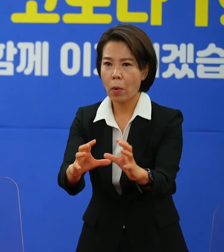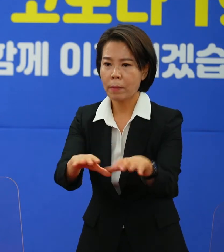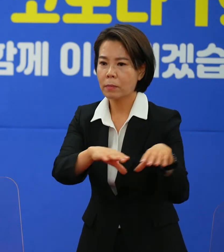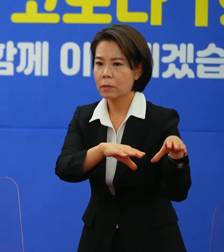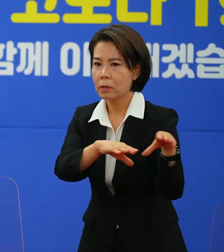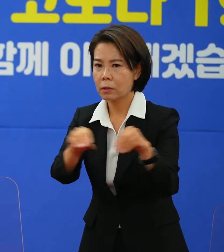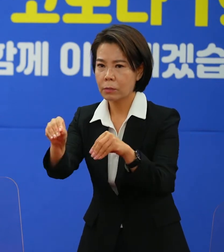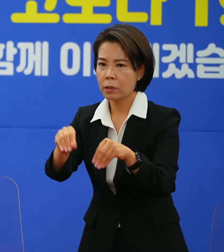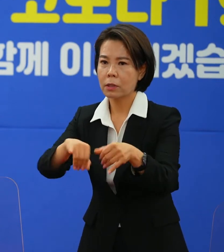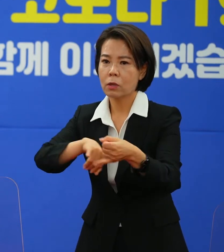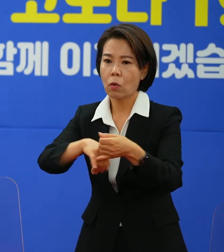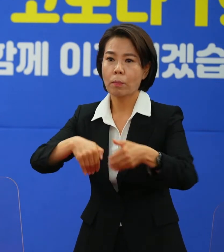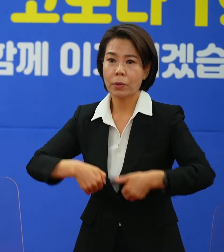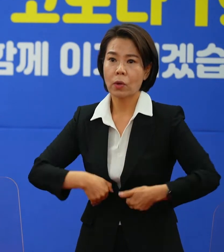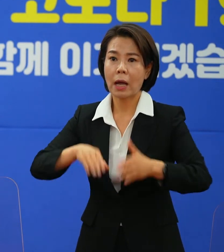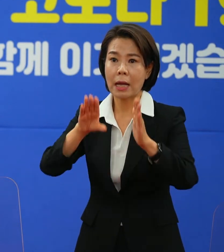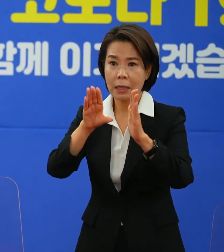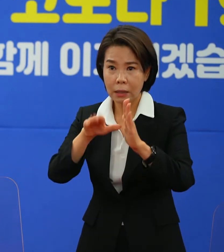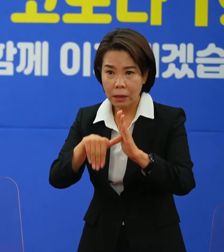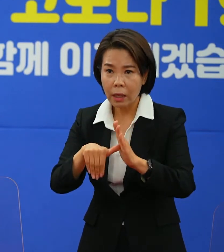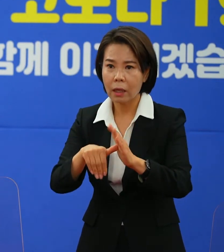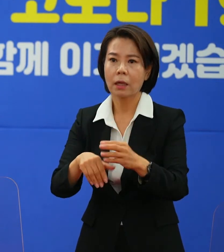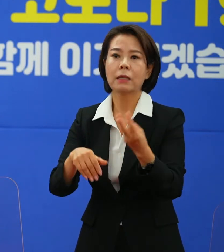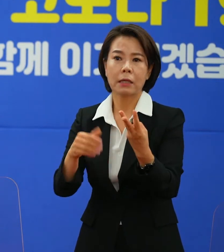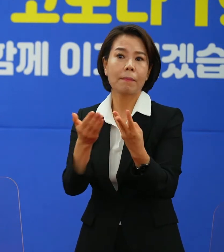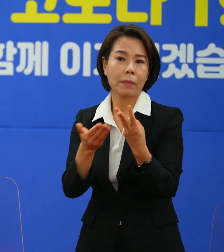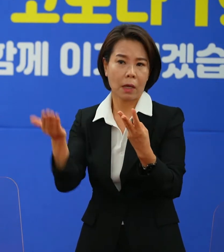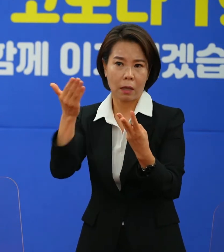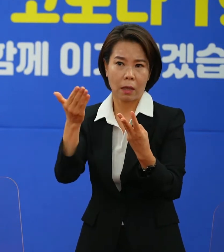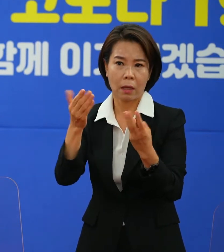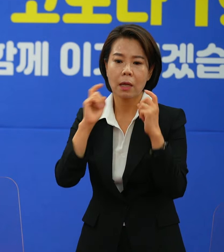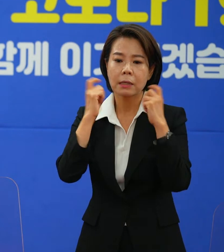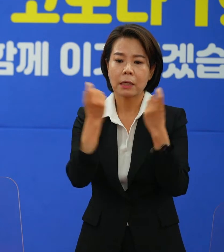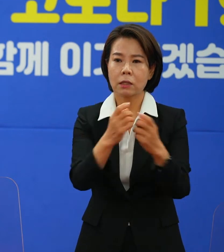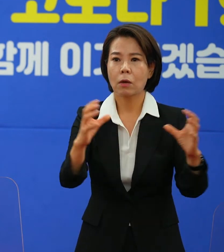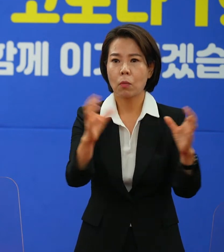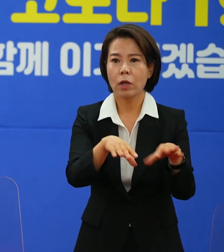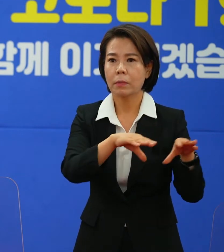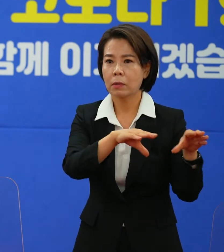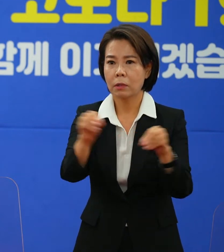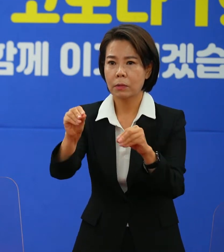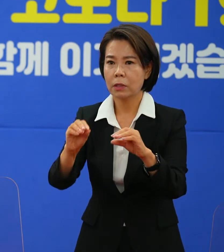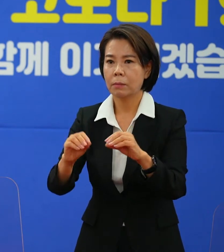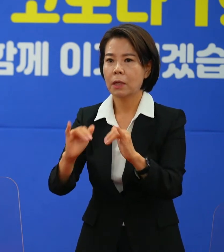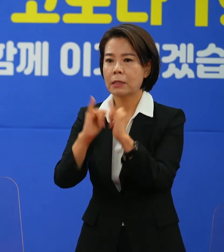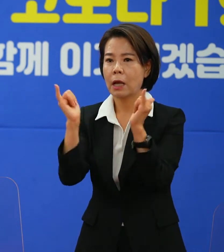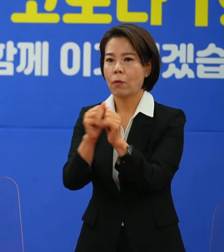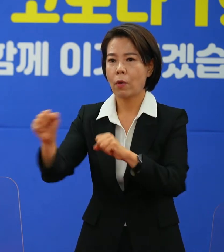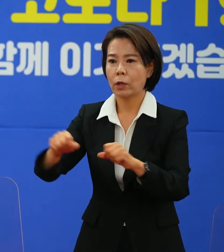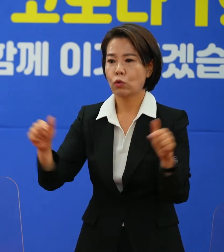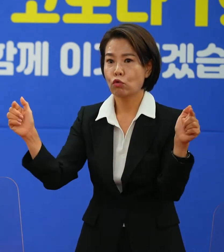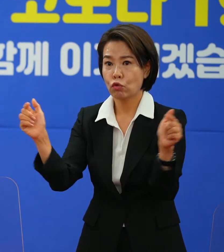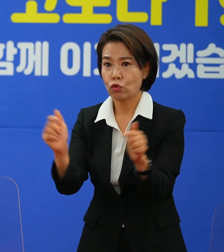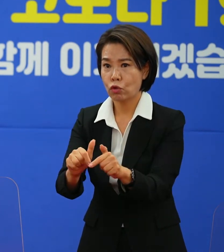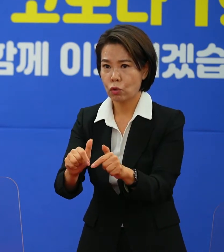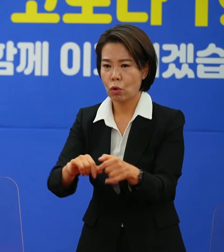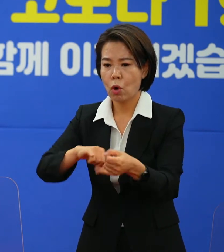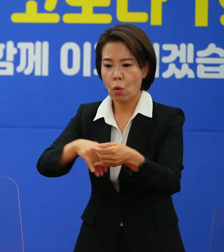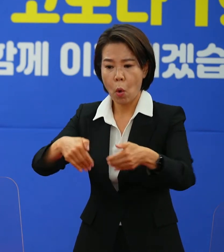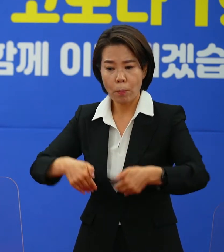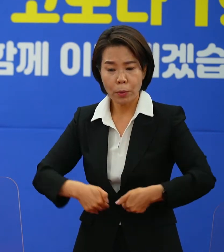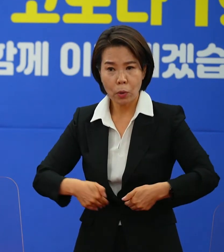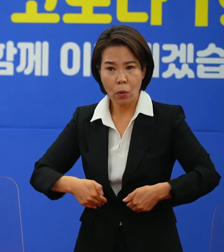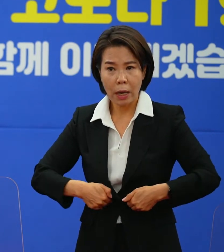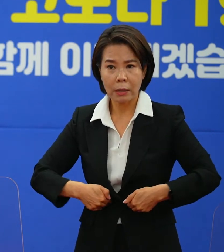조치가 필요할 경우에 적용하는 것으로 사적 모임 금지, 사회활동 최소화, 필수적이지